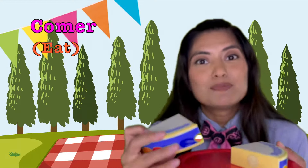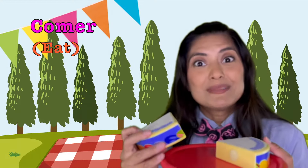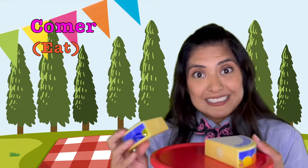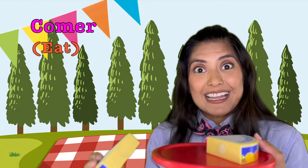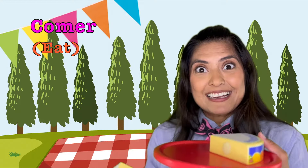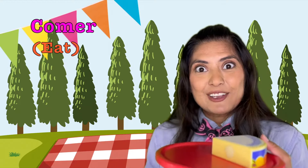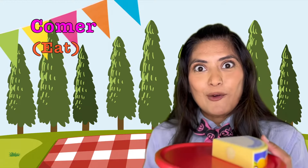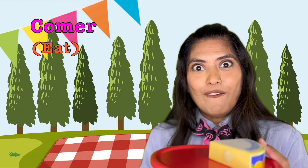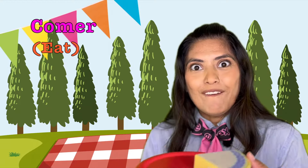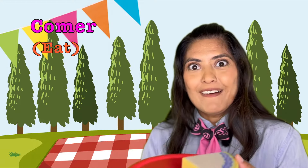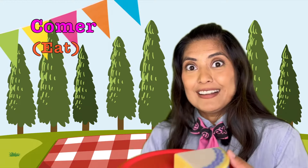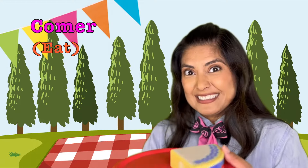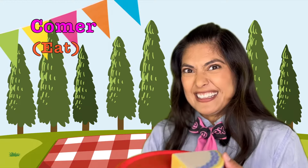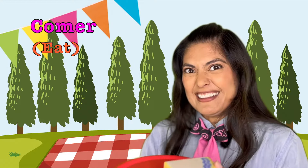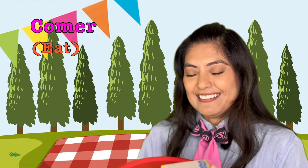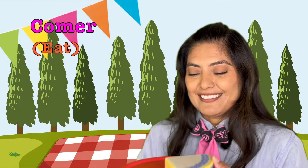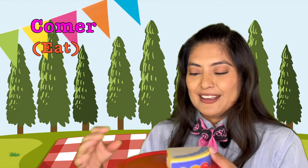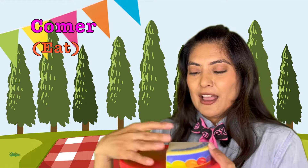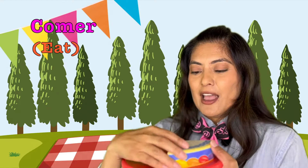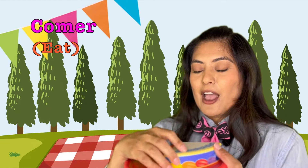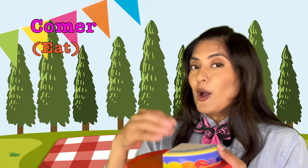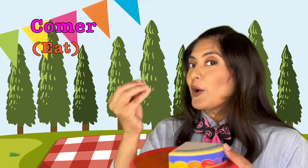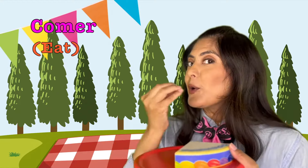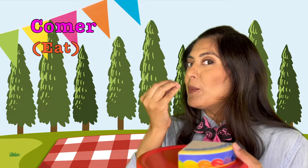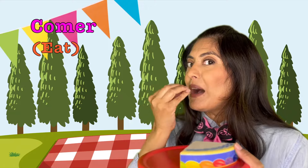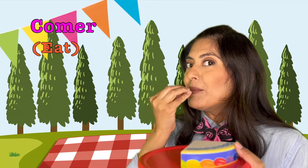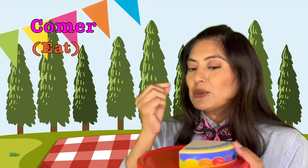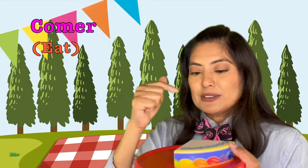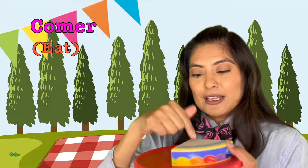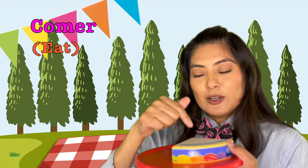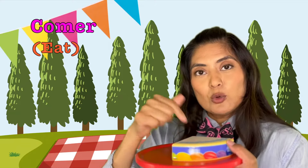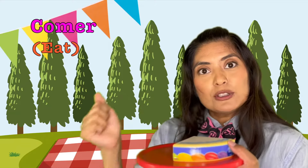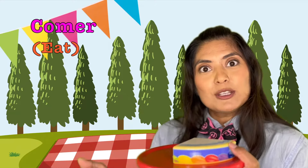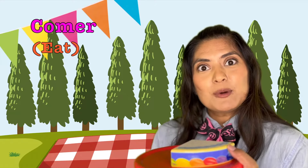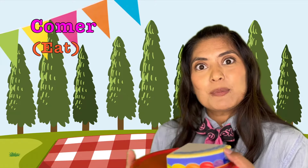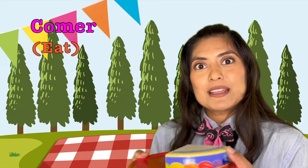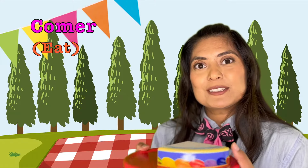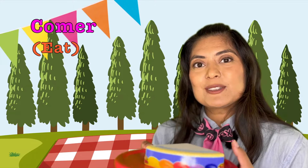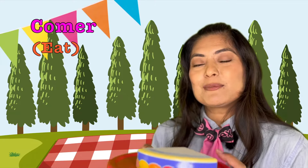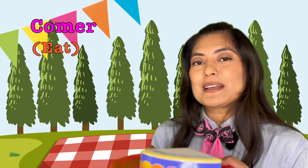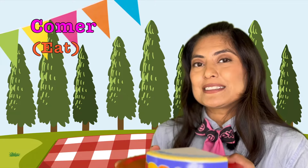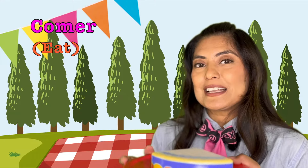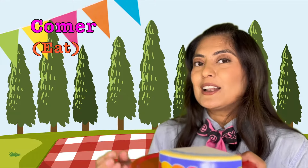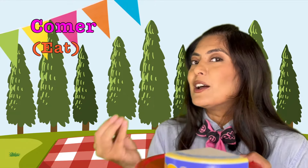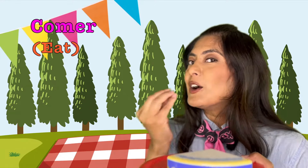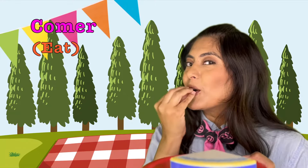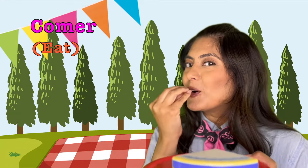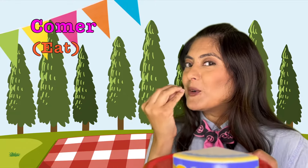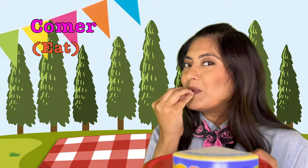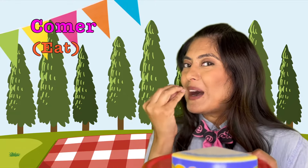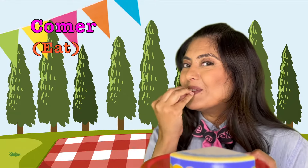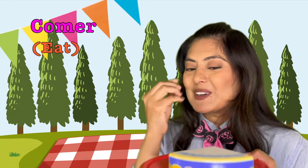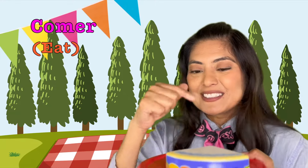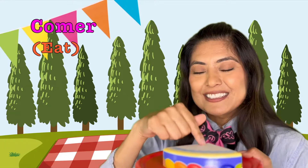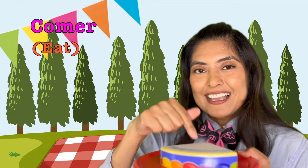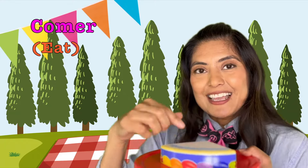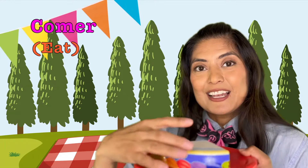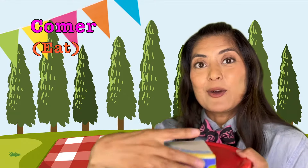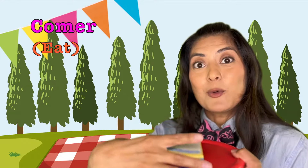¿Está rico? ¿Sí? Comamos el último pedazo de pastel. Comamos el